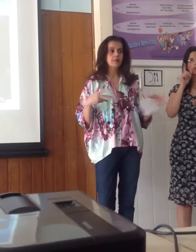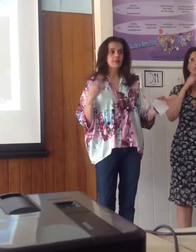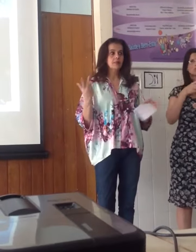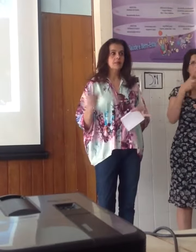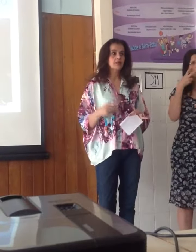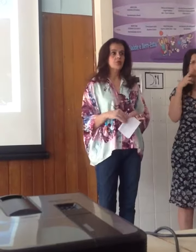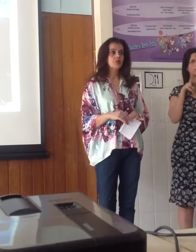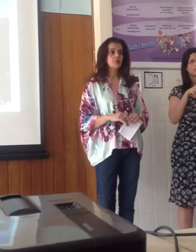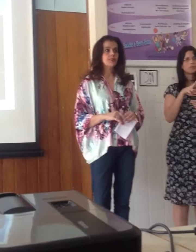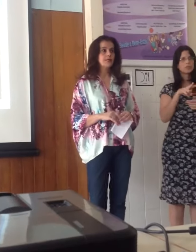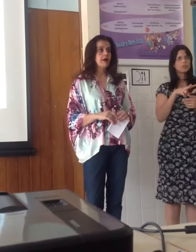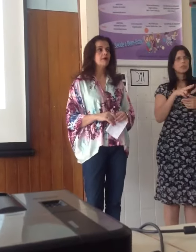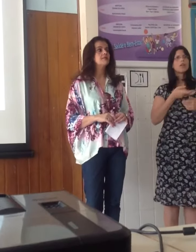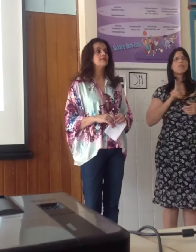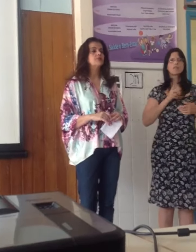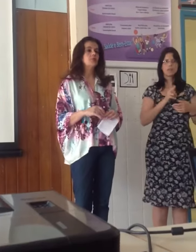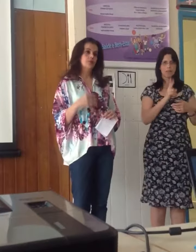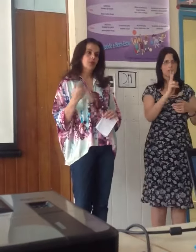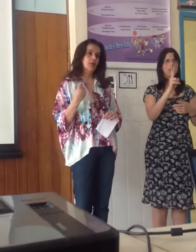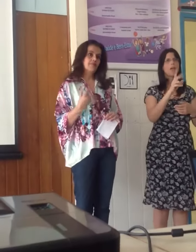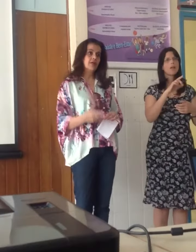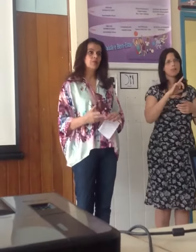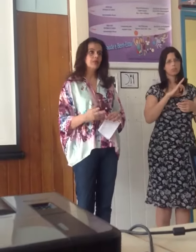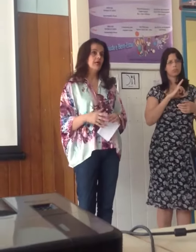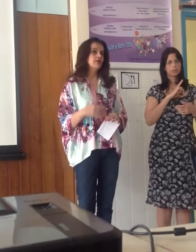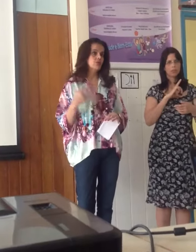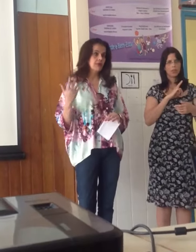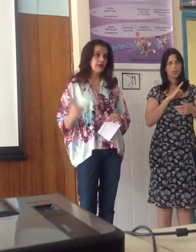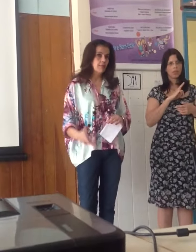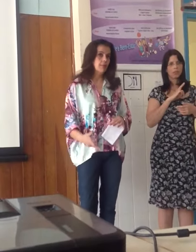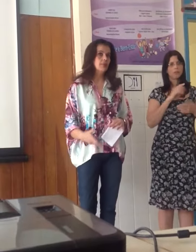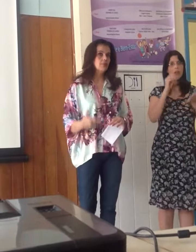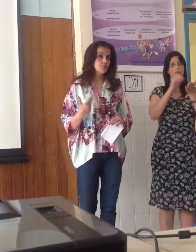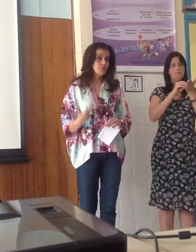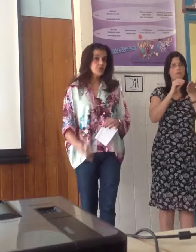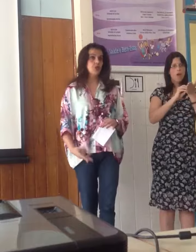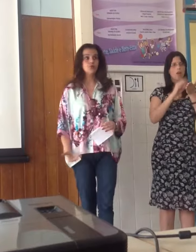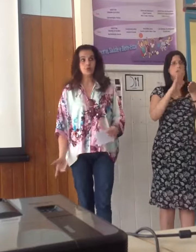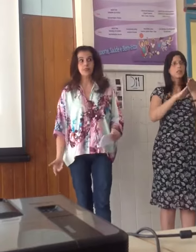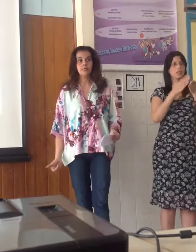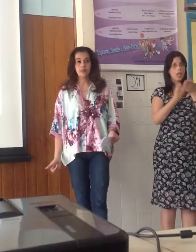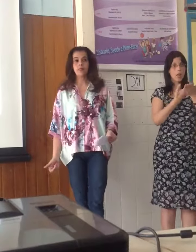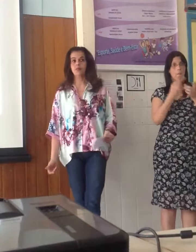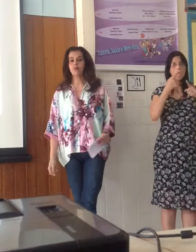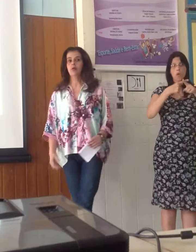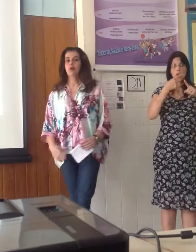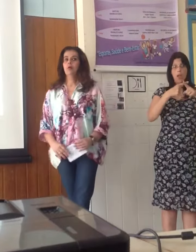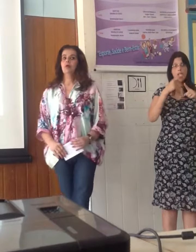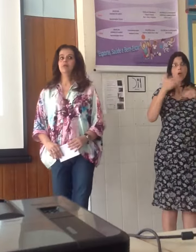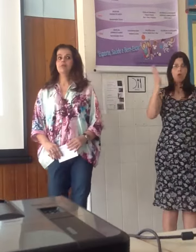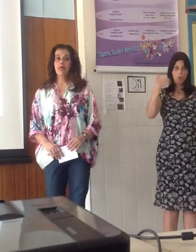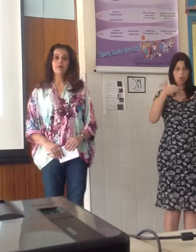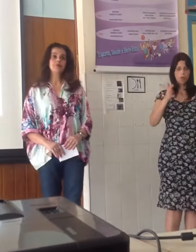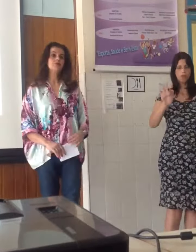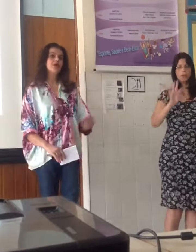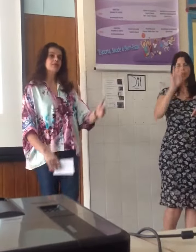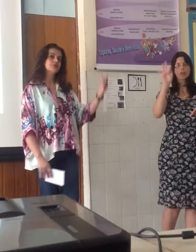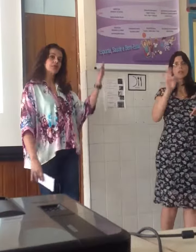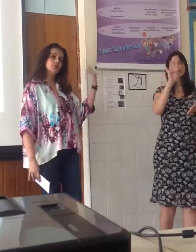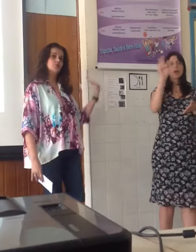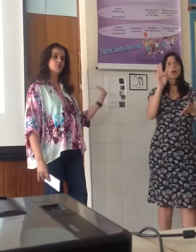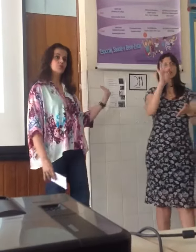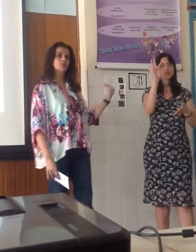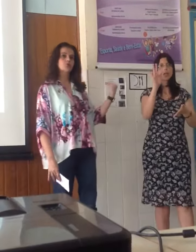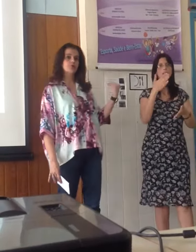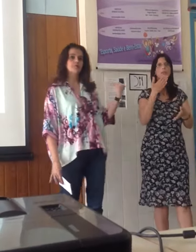observei lá nas redes sociais, faculdade reclamando, pedindo, solicitando intérpretes para